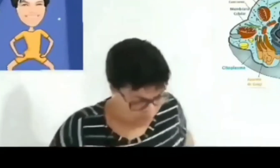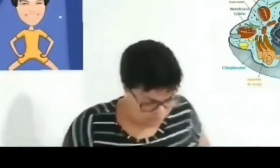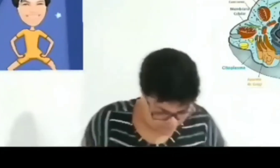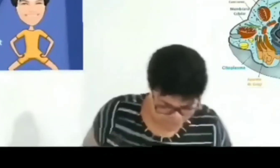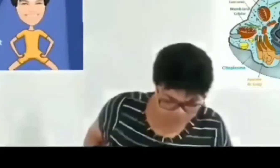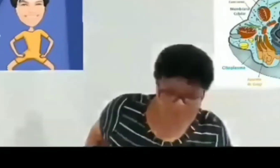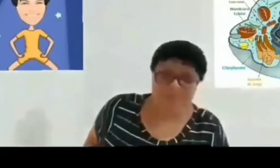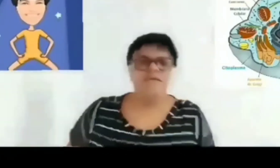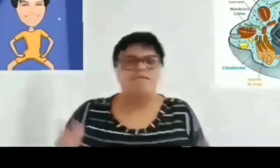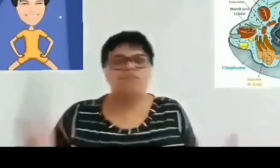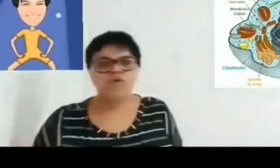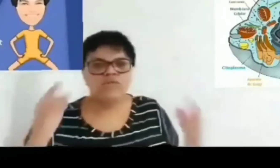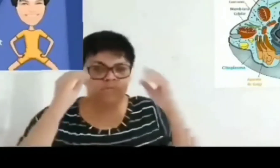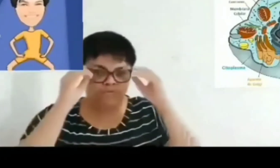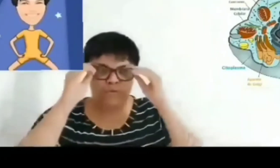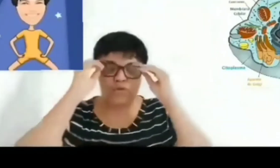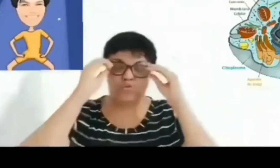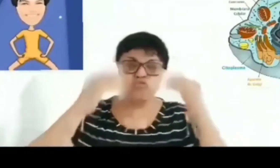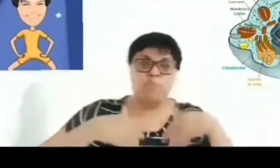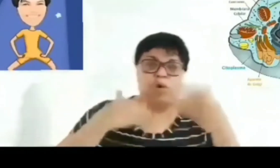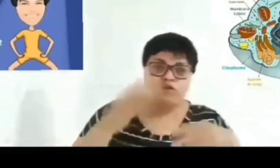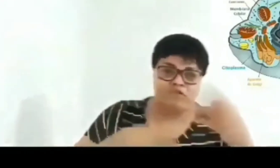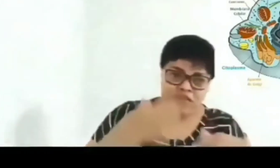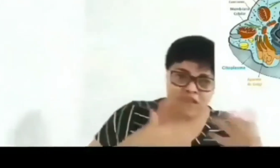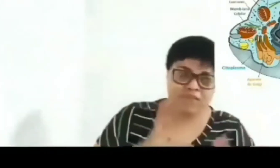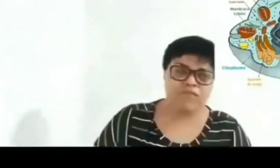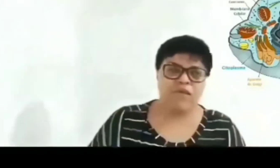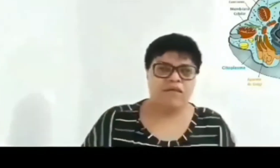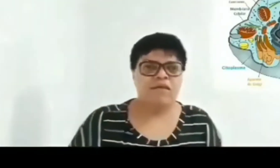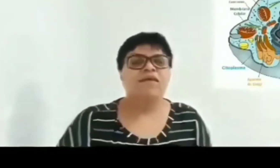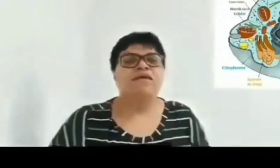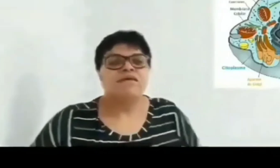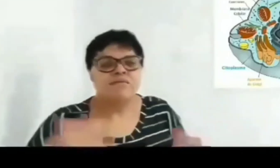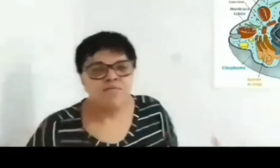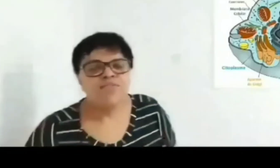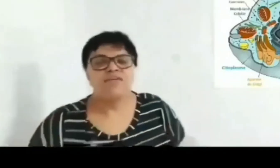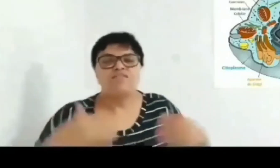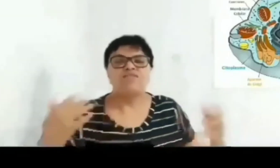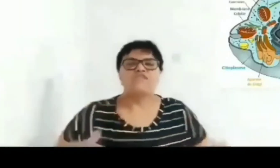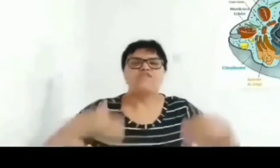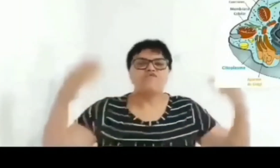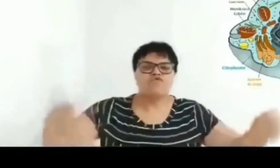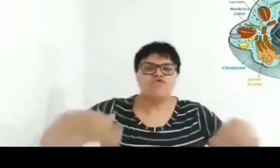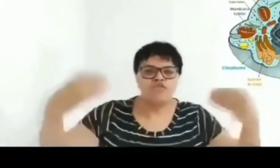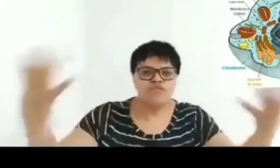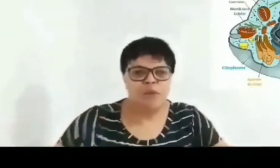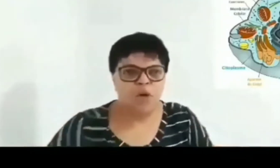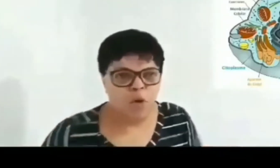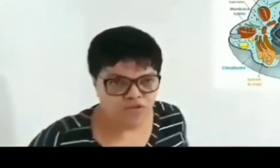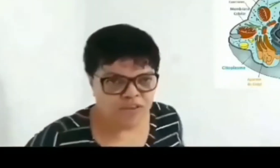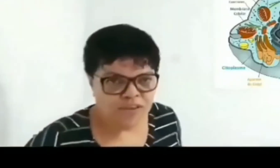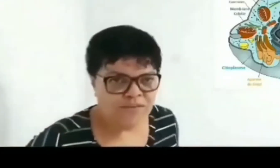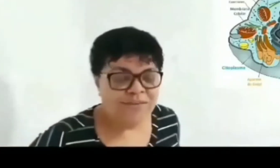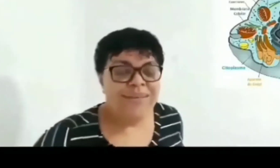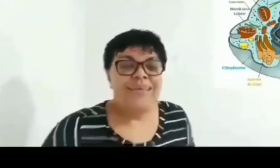reprodução e muitos outros processos aí. E muitas outras funções biológicas.